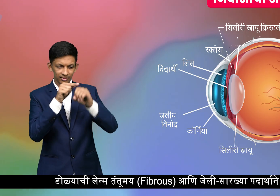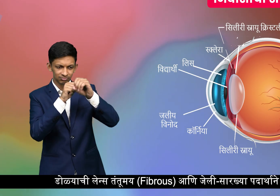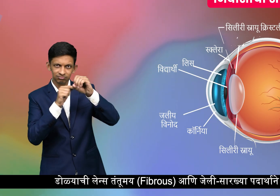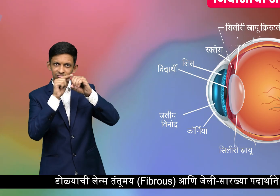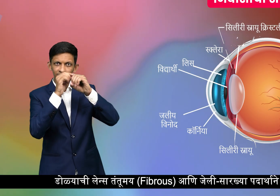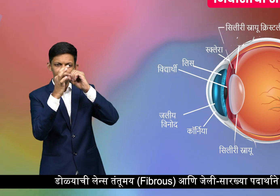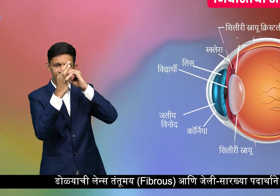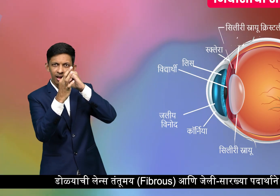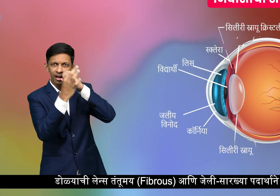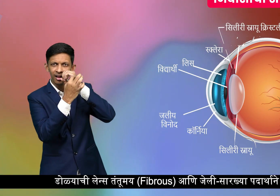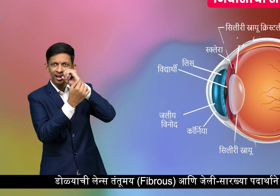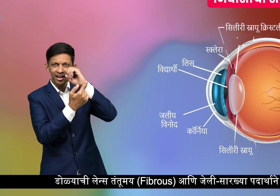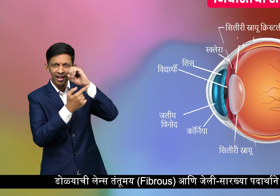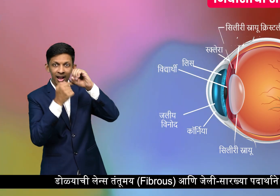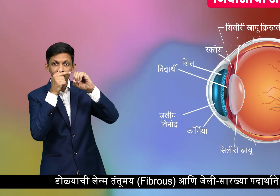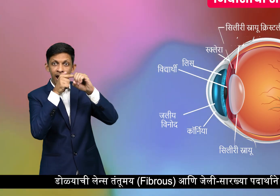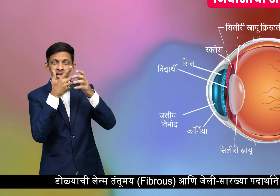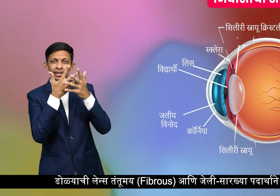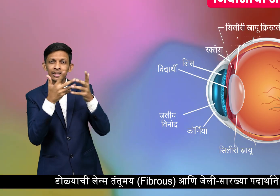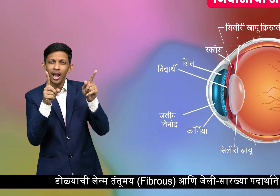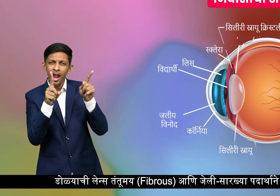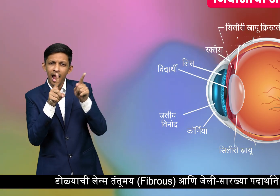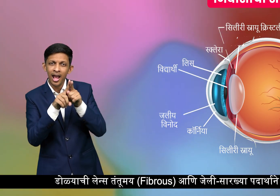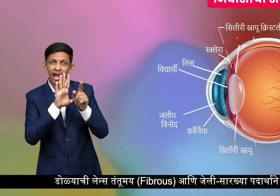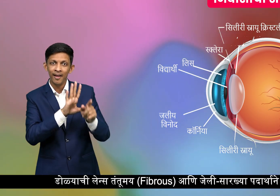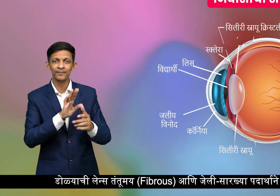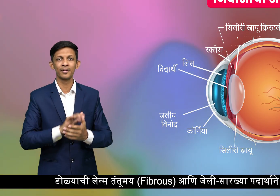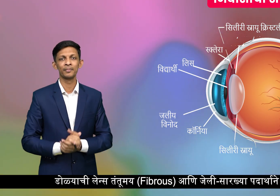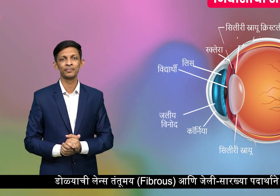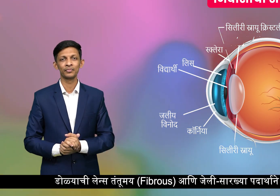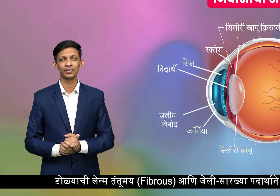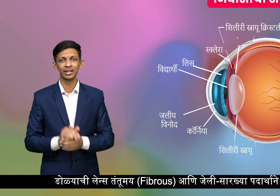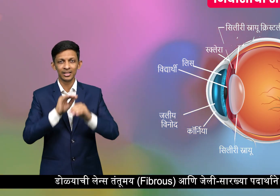डोळ्याची लेन्स तंतुमय, फायब्रस आणि जेली सारख्या पदार्थाने बनलेली असते.